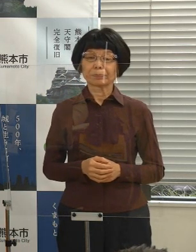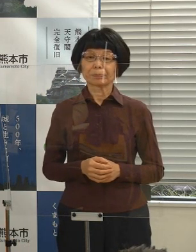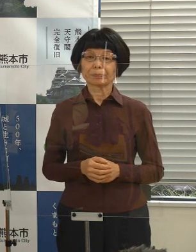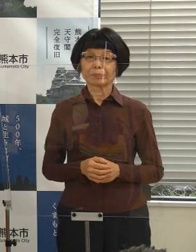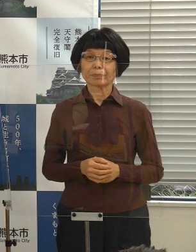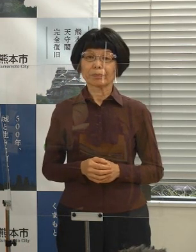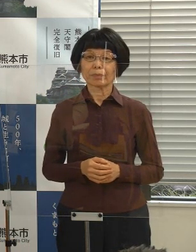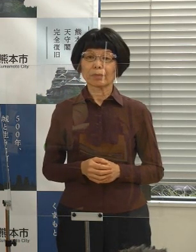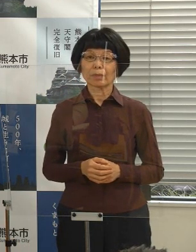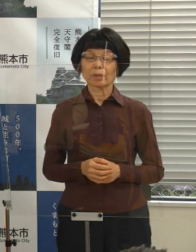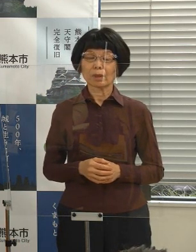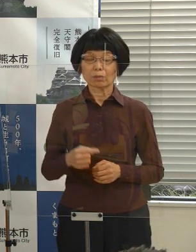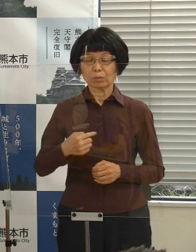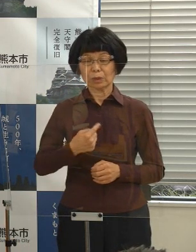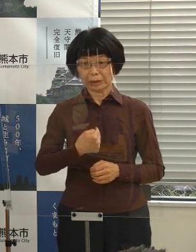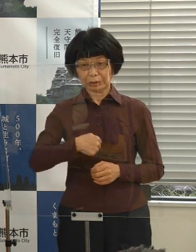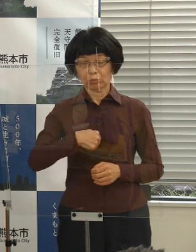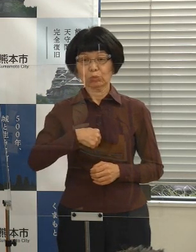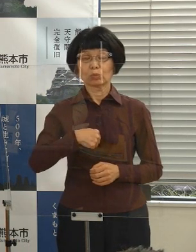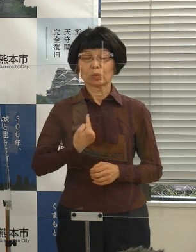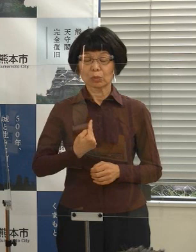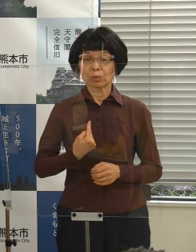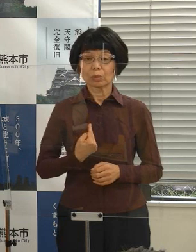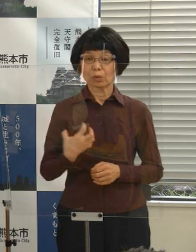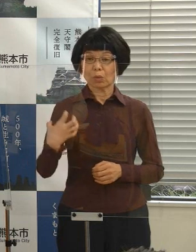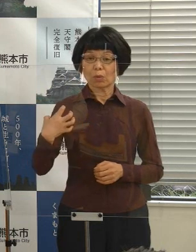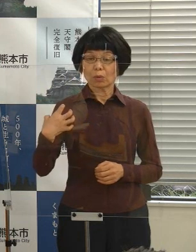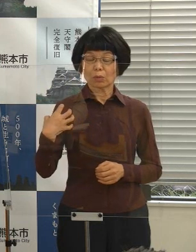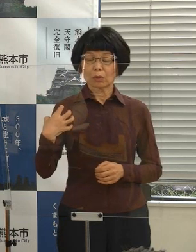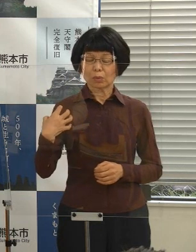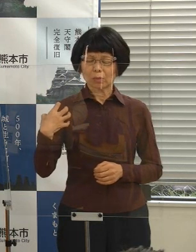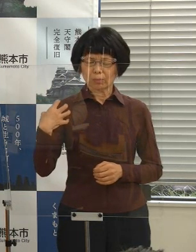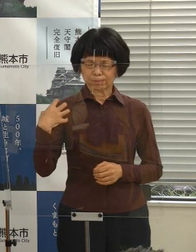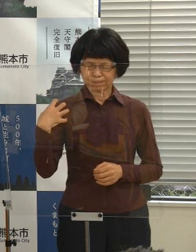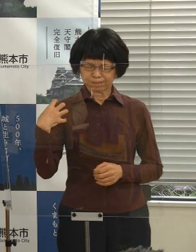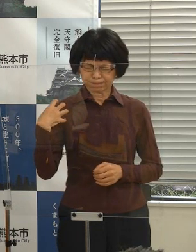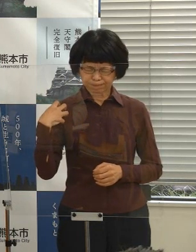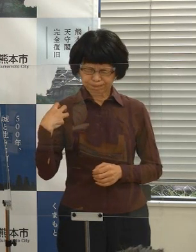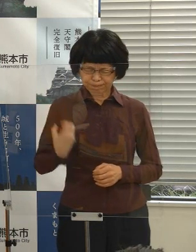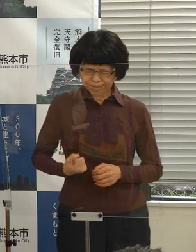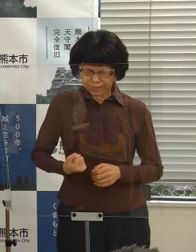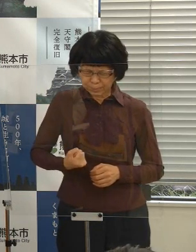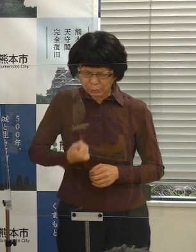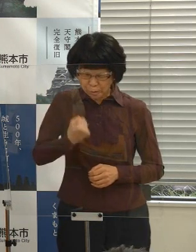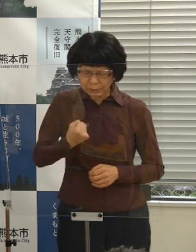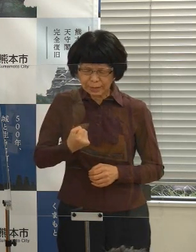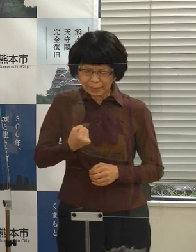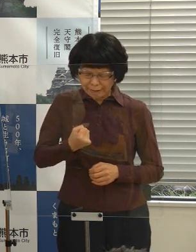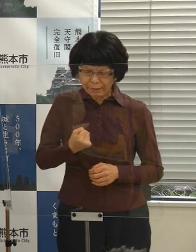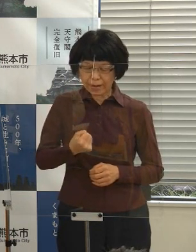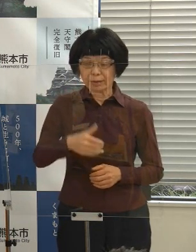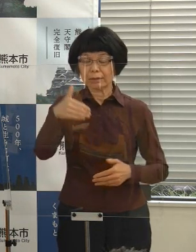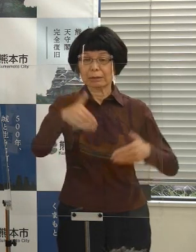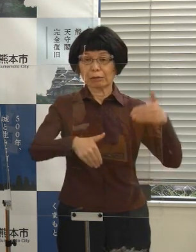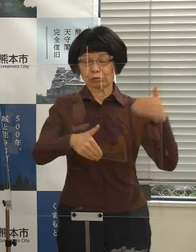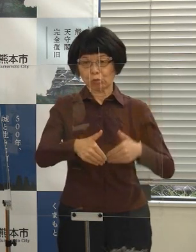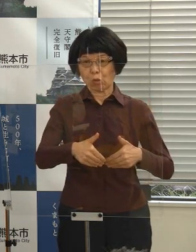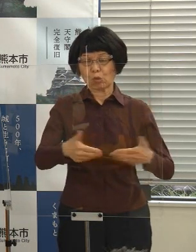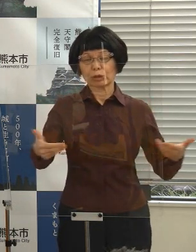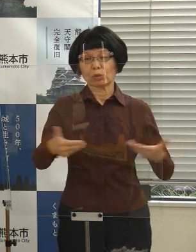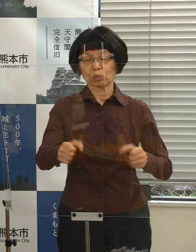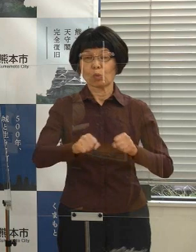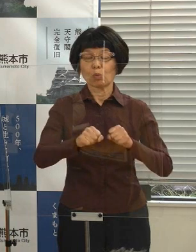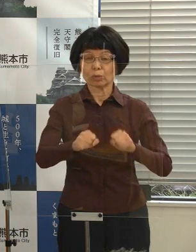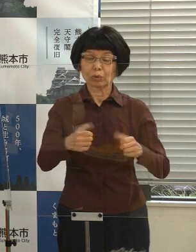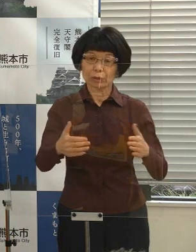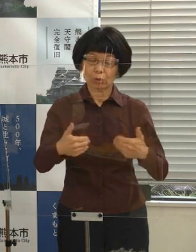強い責任感を持ってこれは業務に当たってもらわなければ困るというふうに思います。で、今回もですね、いろいろ報告を